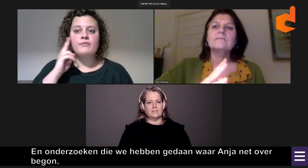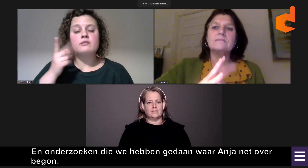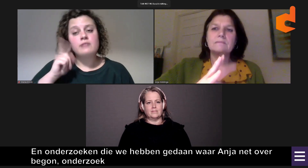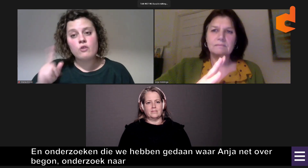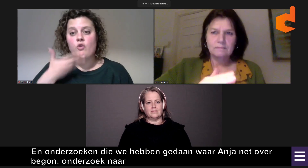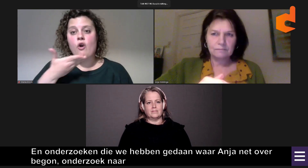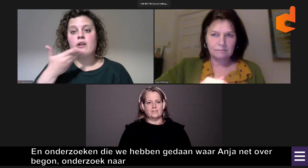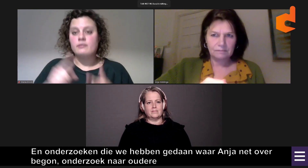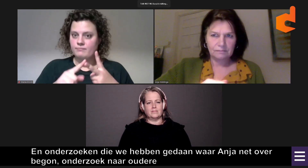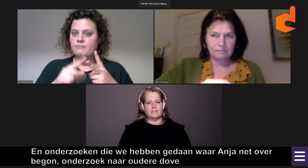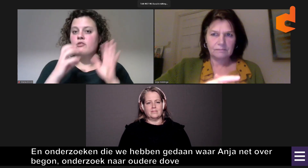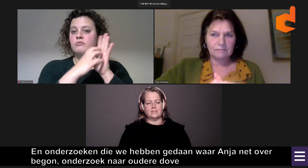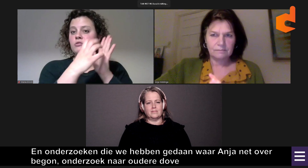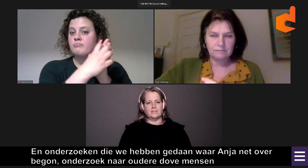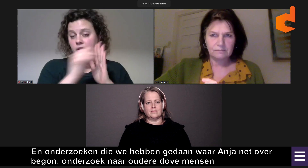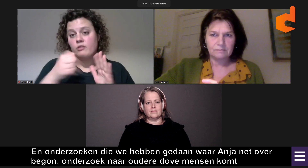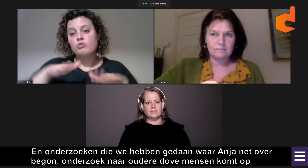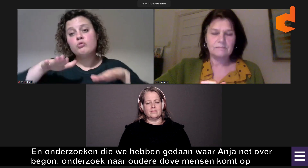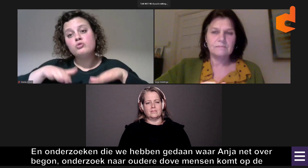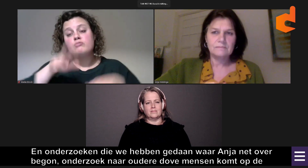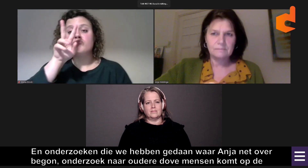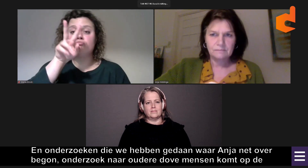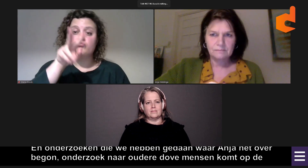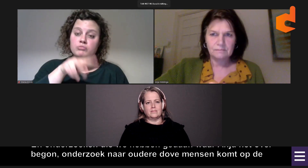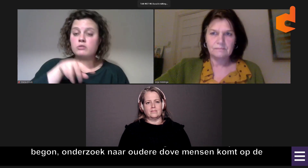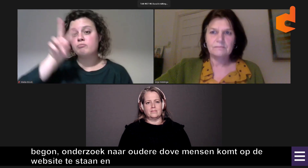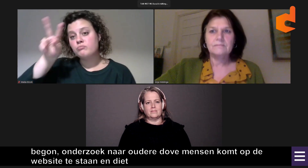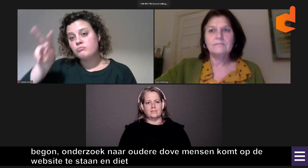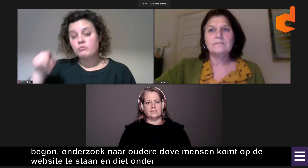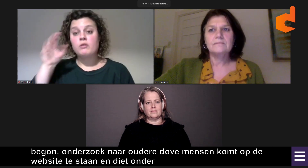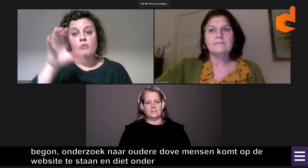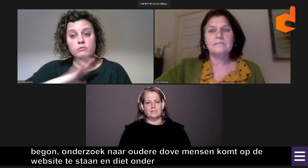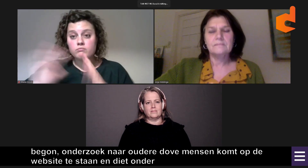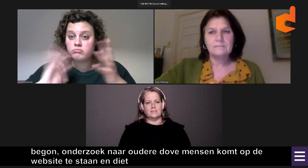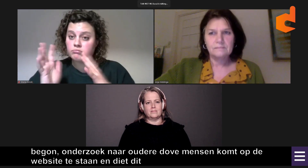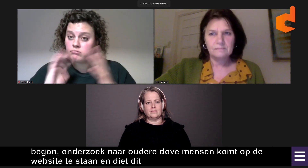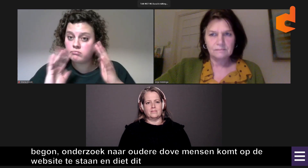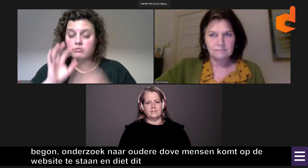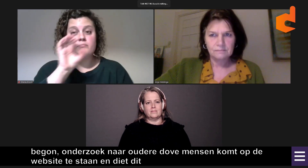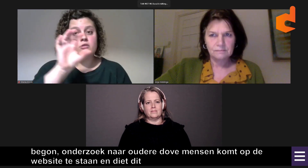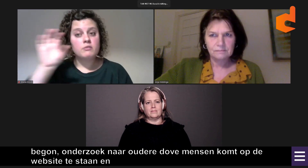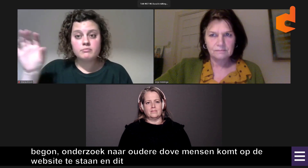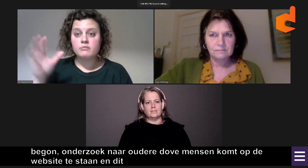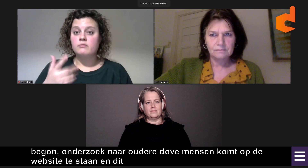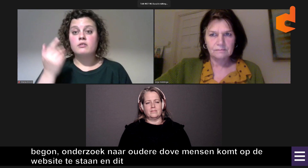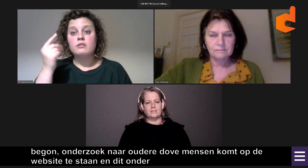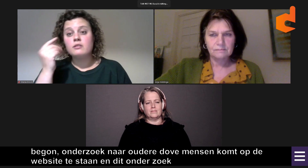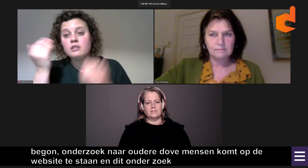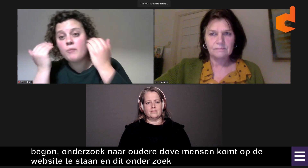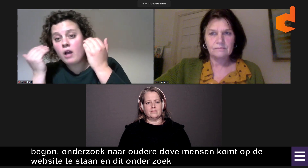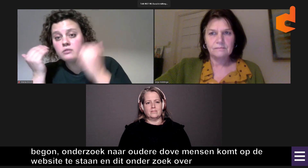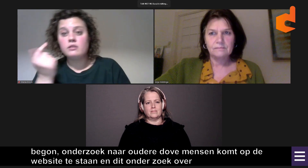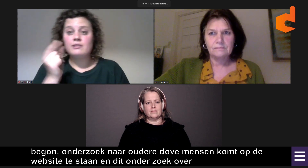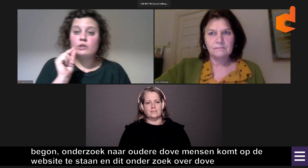Die komt op de website te staan. En ook dit onderzoek over dove slechthonden jongeren. Dus die kunnen jullie daar ook rustig even doorlezen. Die staat er ook in